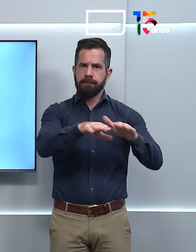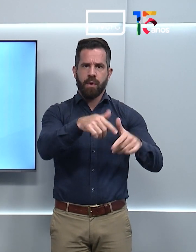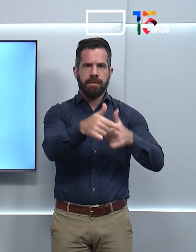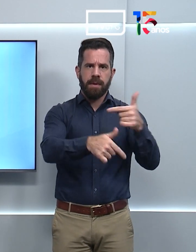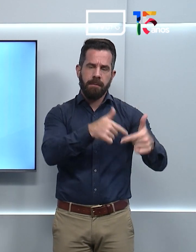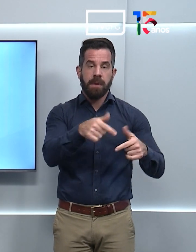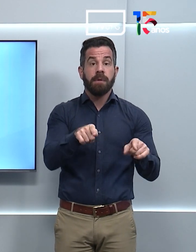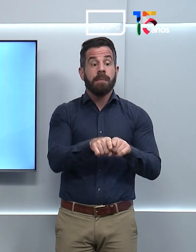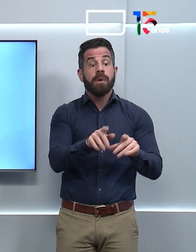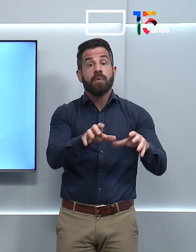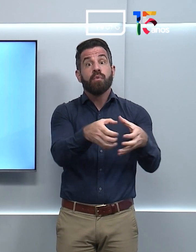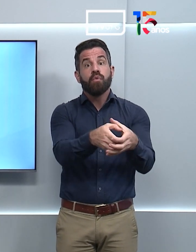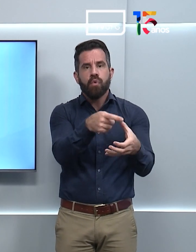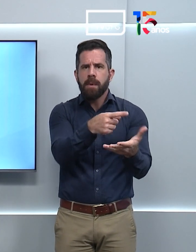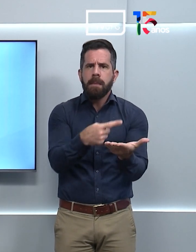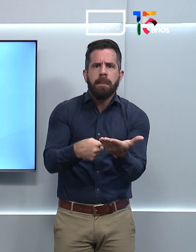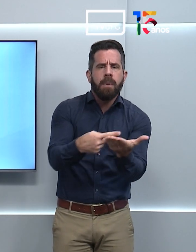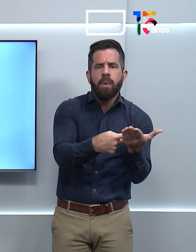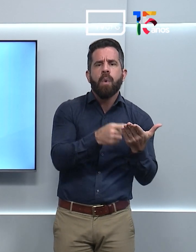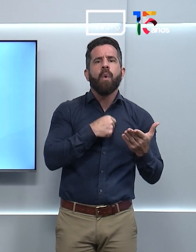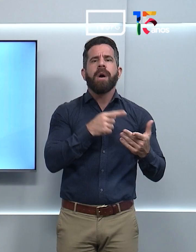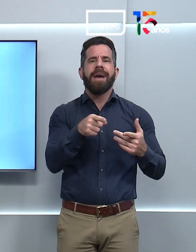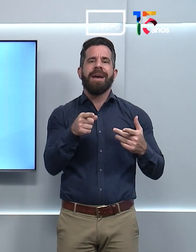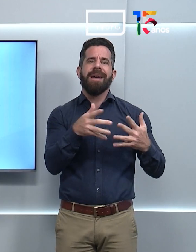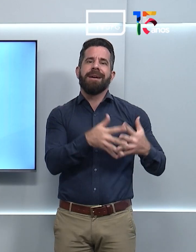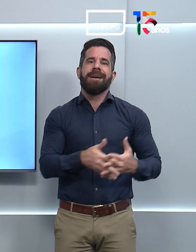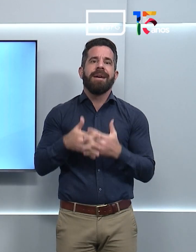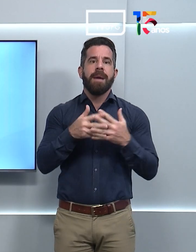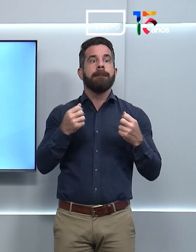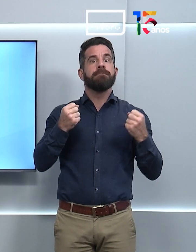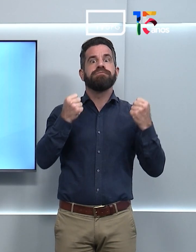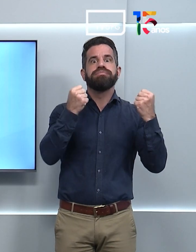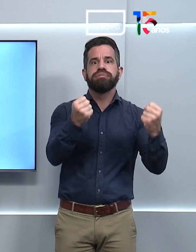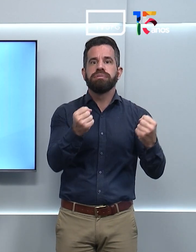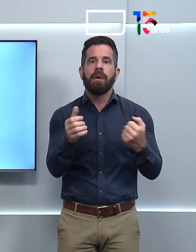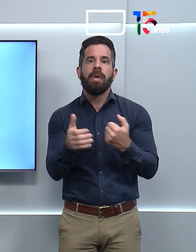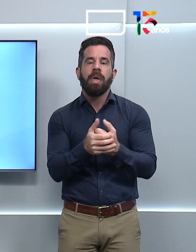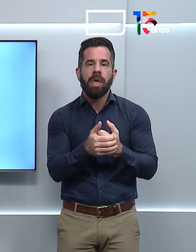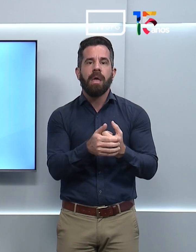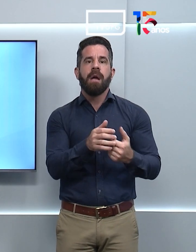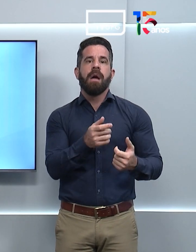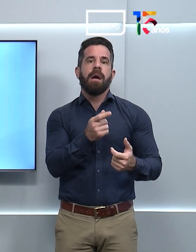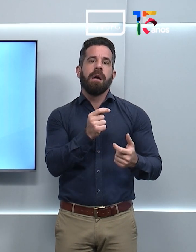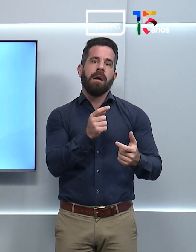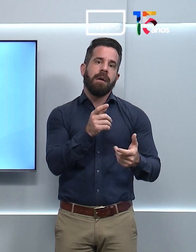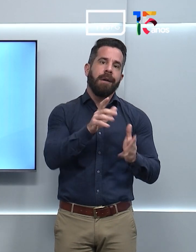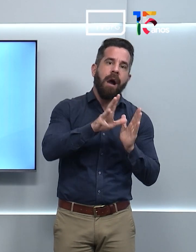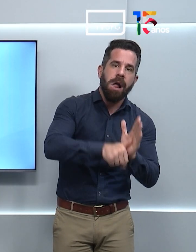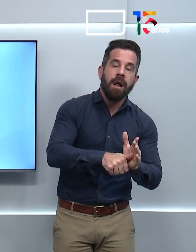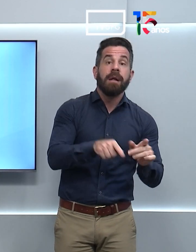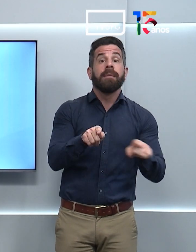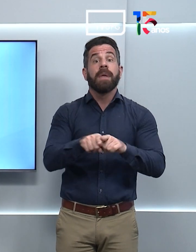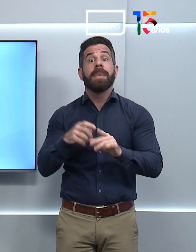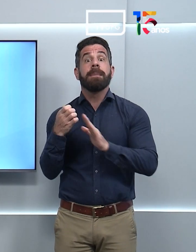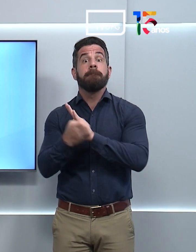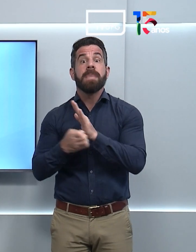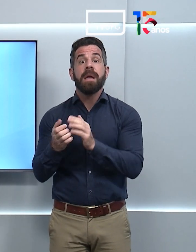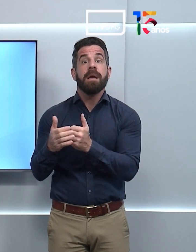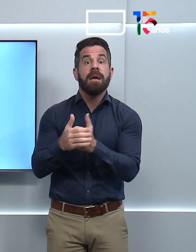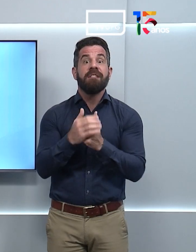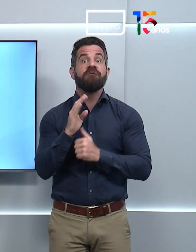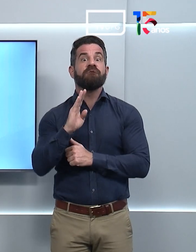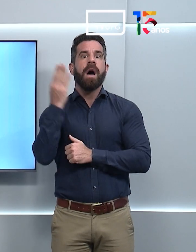em esquemas de desvio de cargas, contrabando e uso de empresas de fachada para esconder